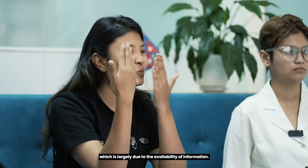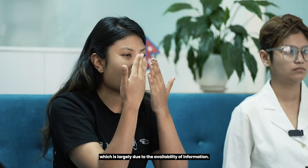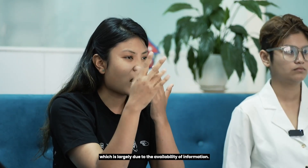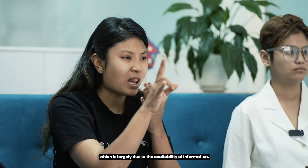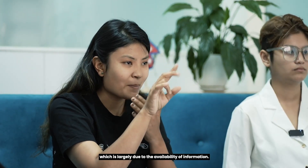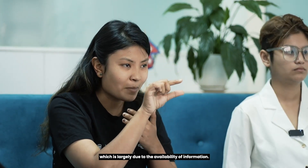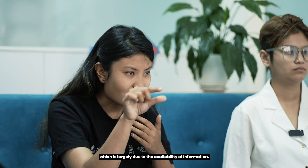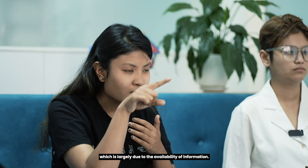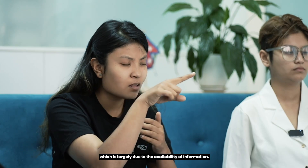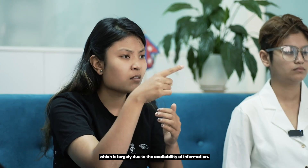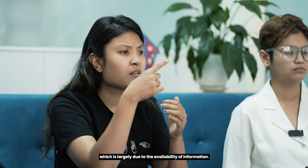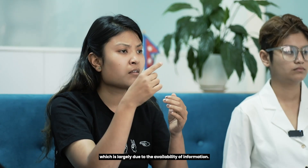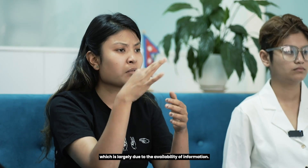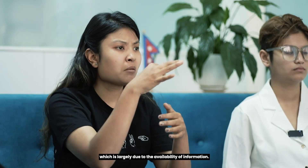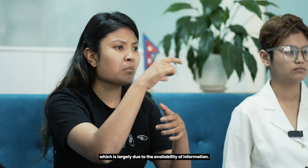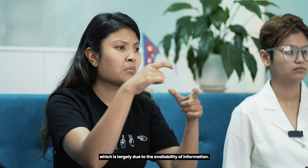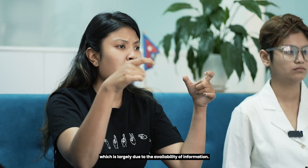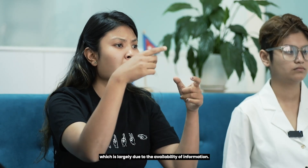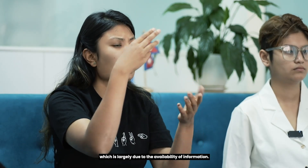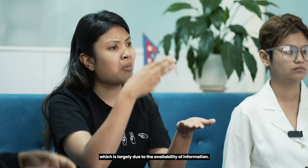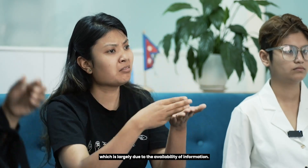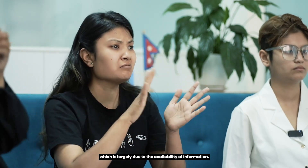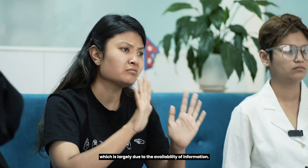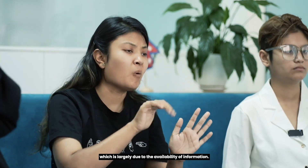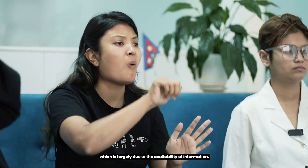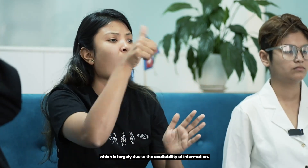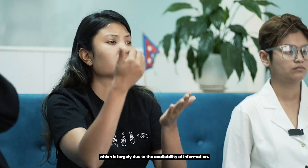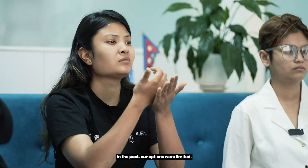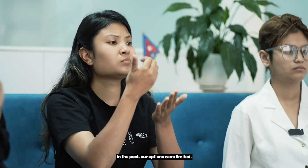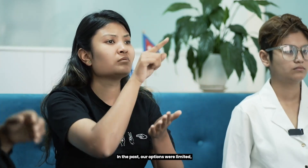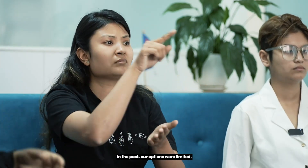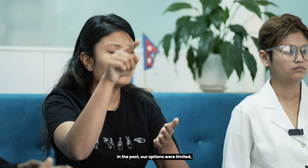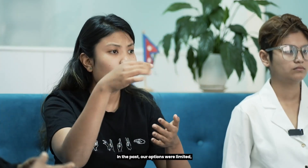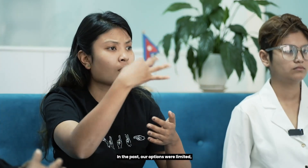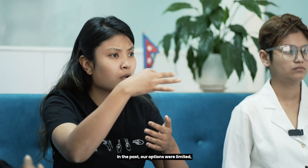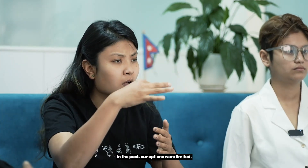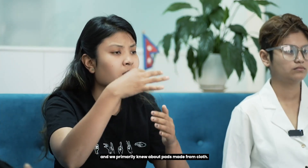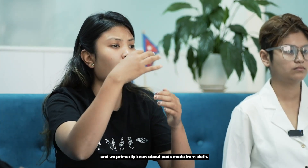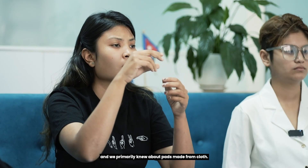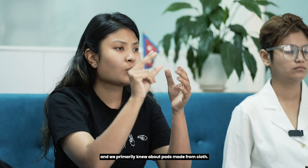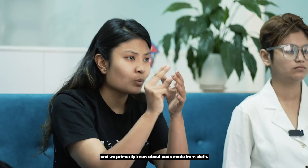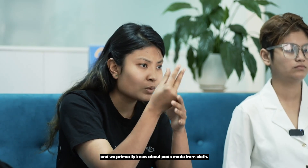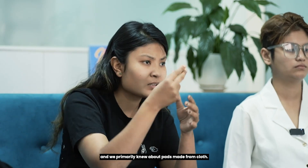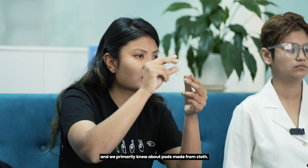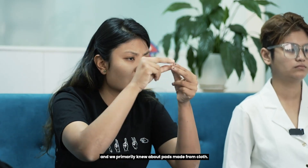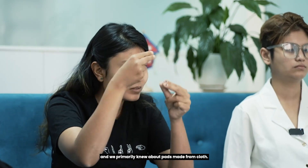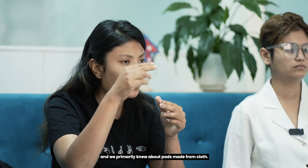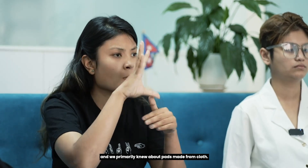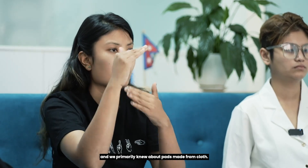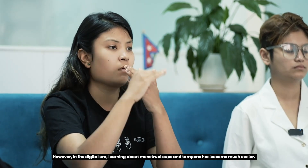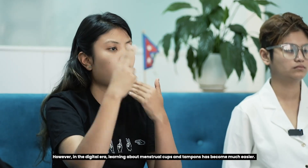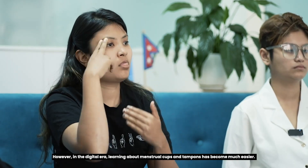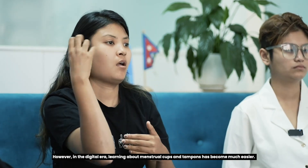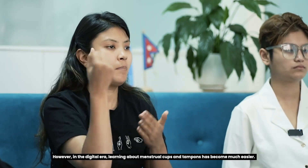भर्खर जानकारी पाएछ नि त इन्फर्मेसनहरू अलिकति पहुँचित भएर होला योभन्दा अगाडि थाहा थिएन कि प्याड भन्नेमा थाहा हुन्थ्यो कपडाको मात्रै थाहा हुन्थ्यो अनि यो